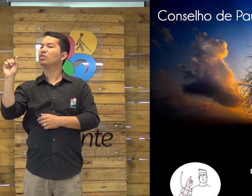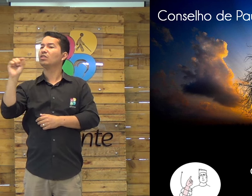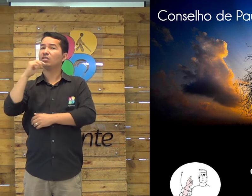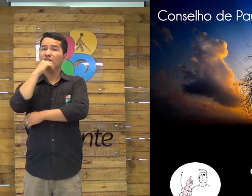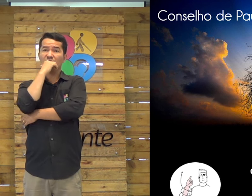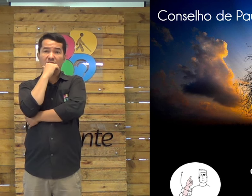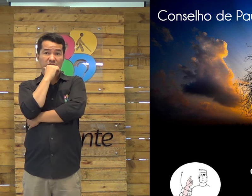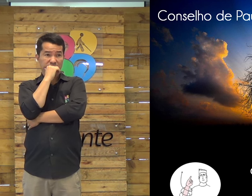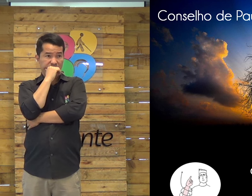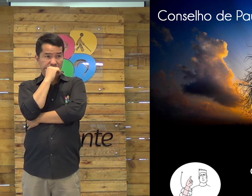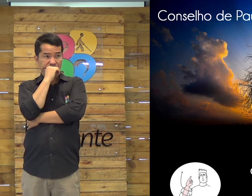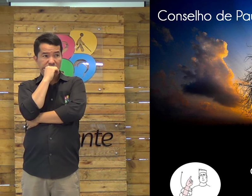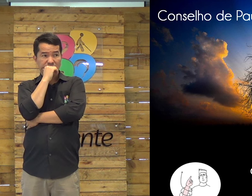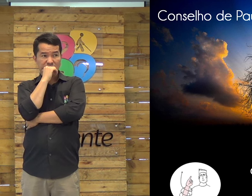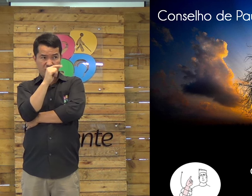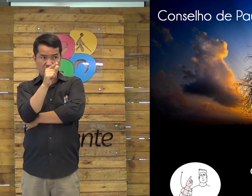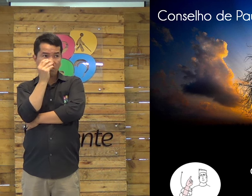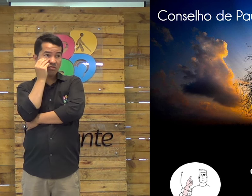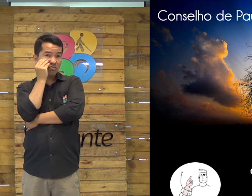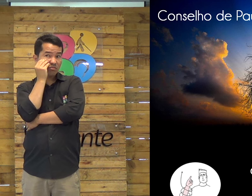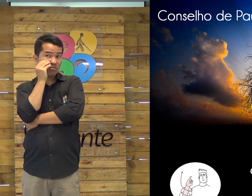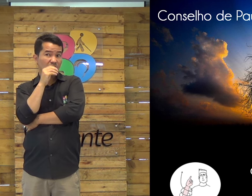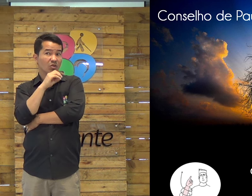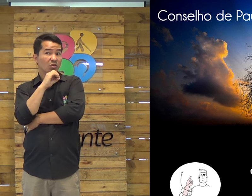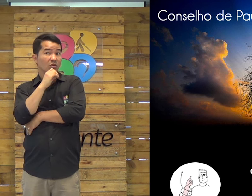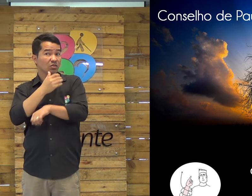Deus te deu um dom, mas que dom é esse?